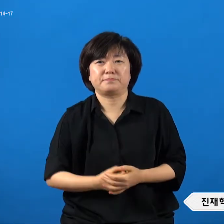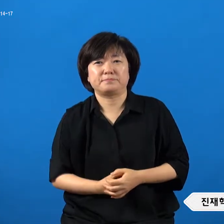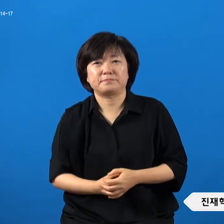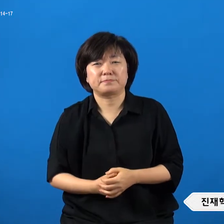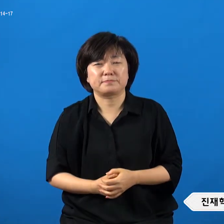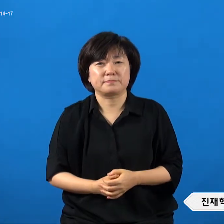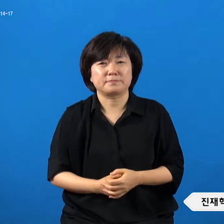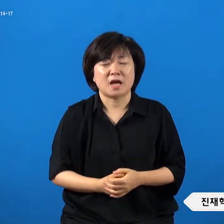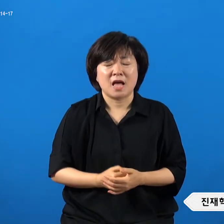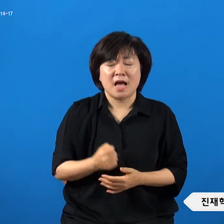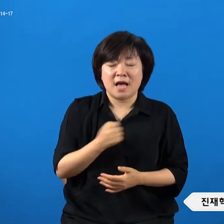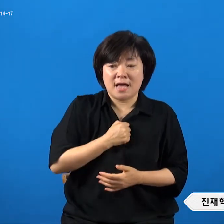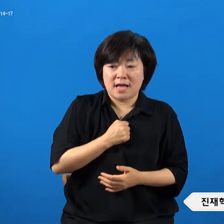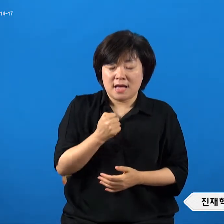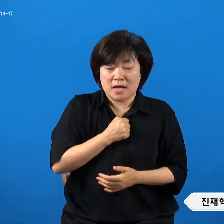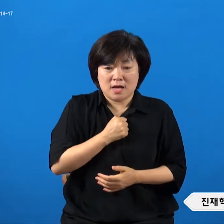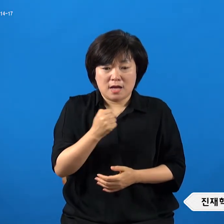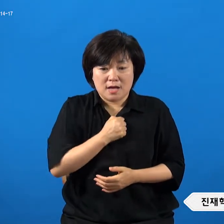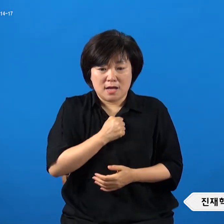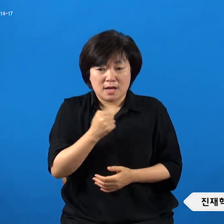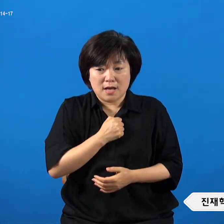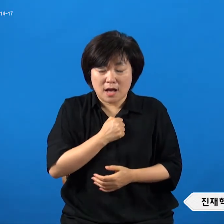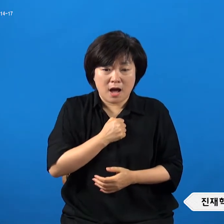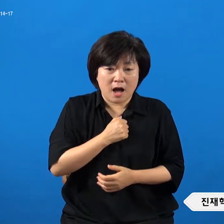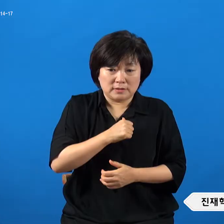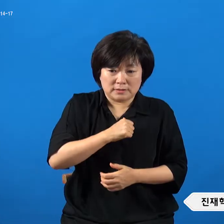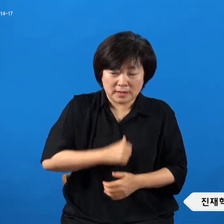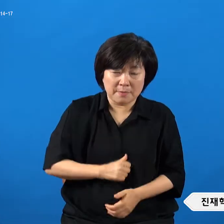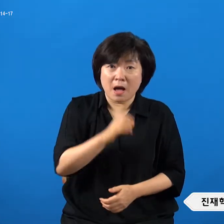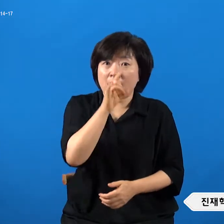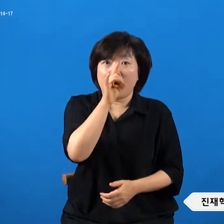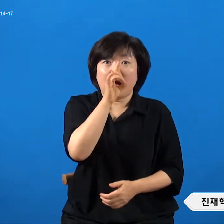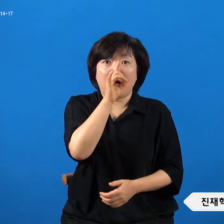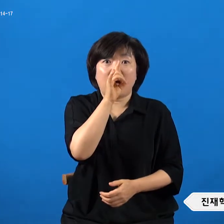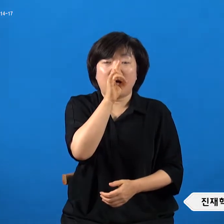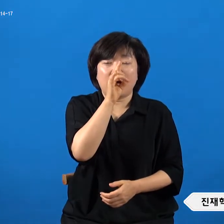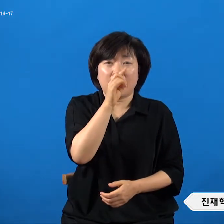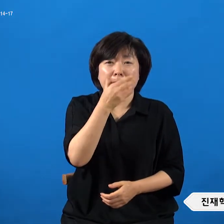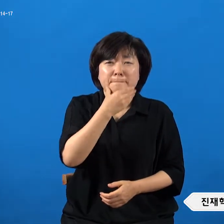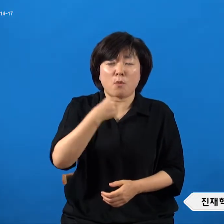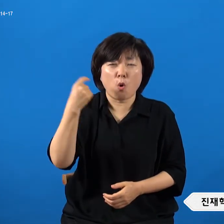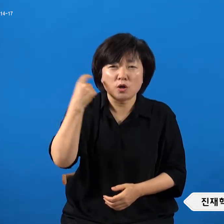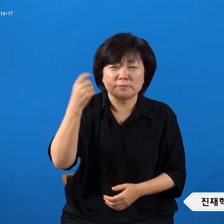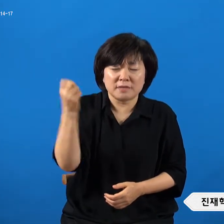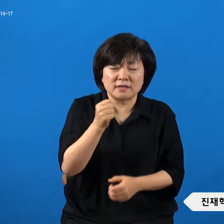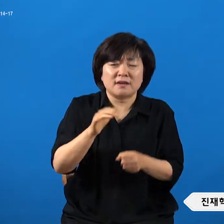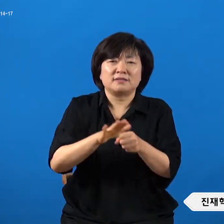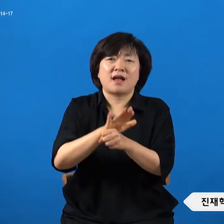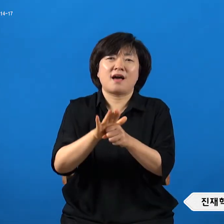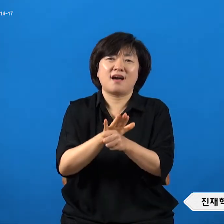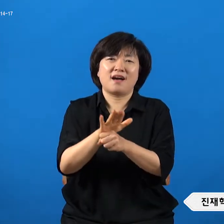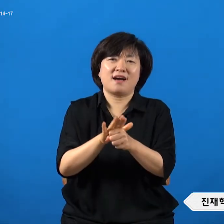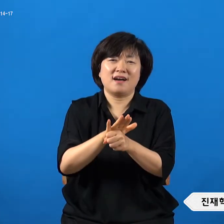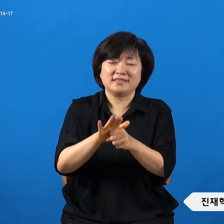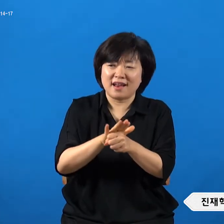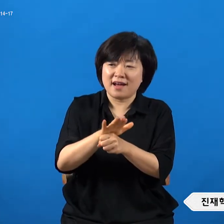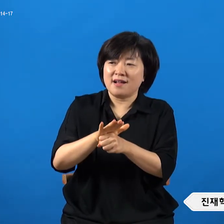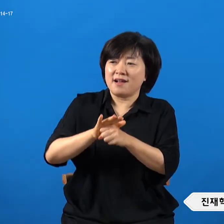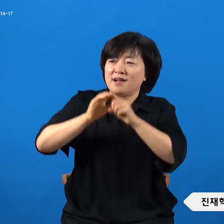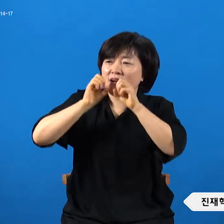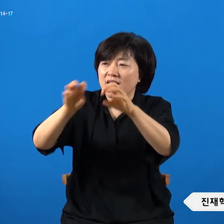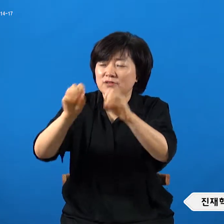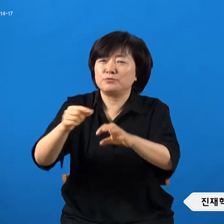있습니다. 답답하여 견딜 수 없는, 참을 수 없는 복음의 사랑, 바로 그리스도의